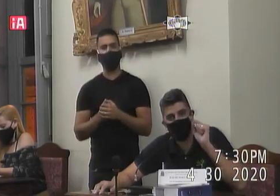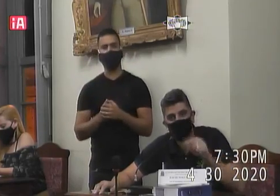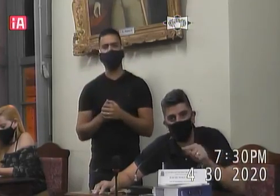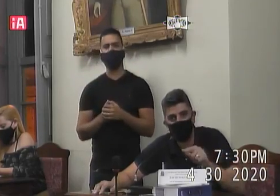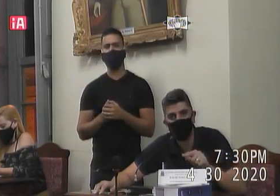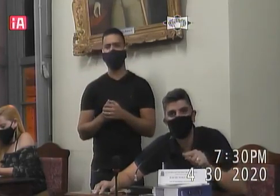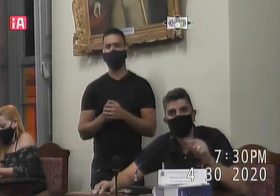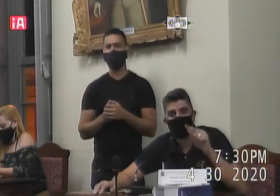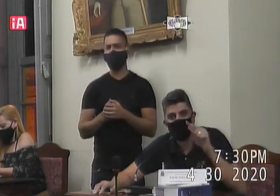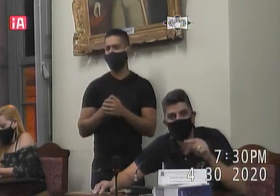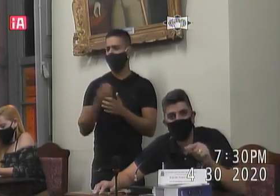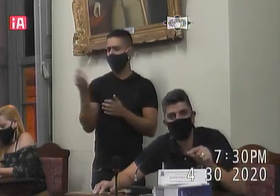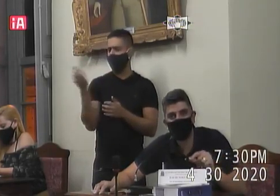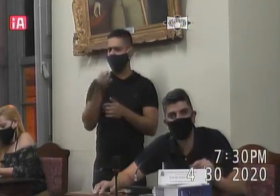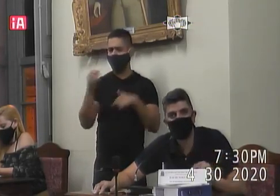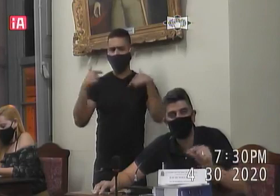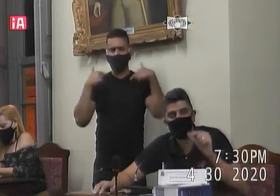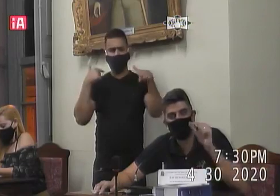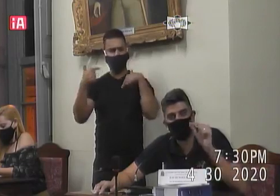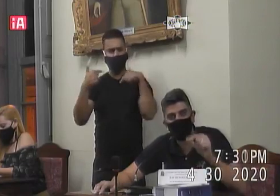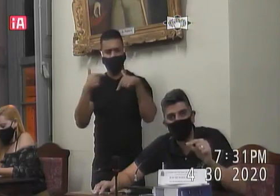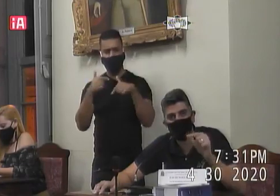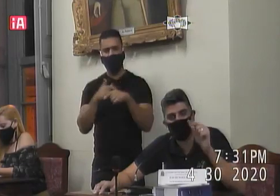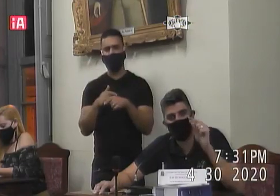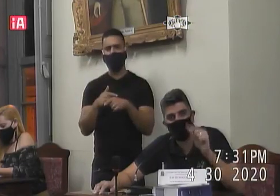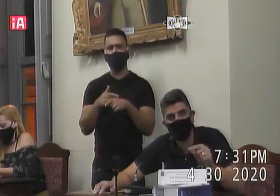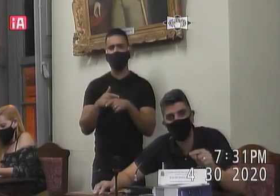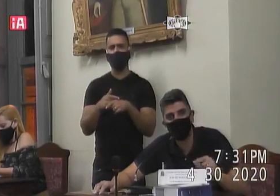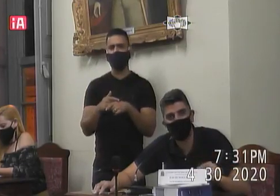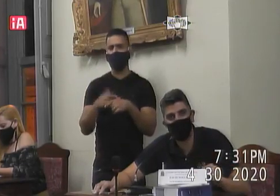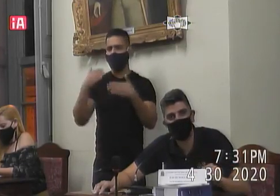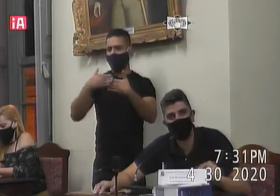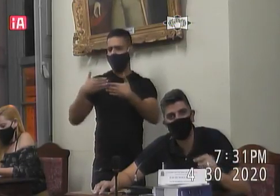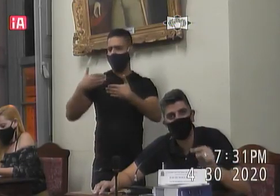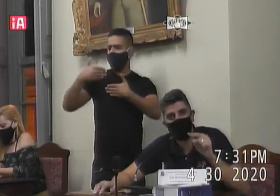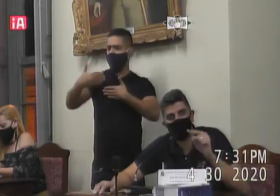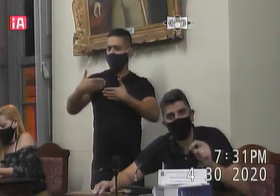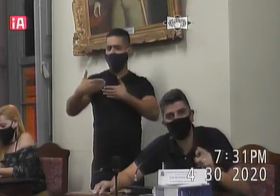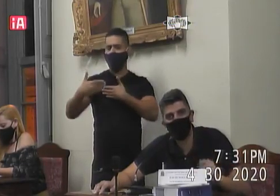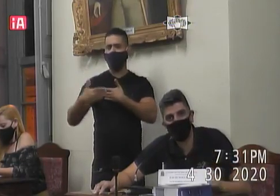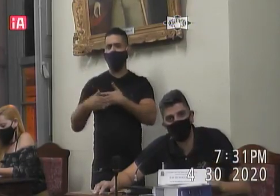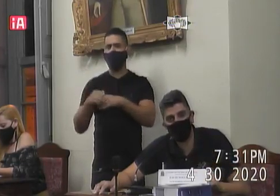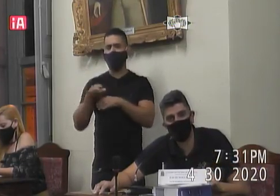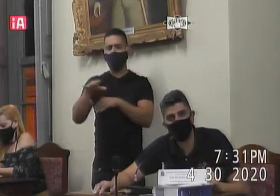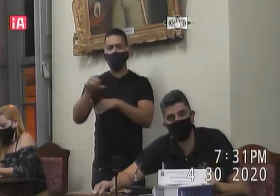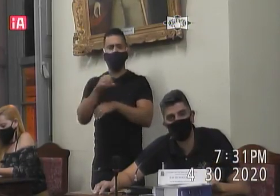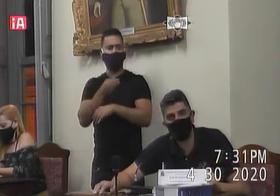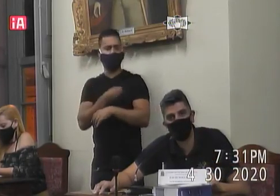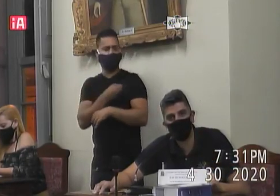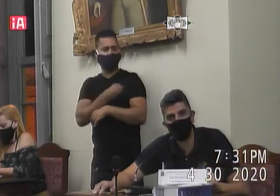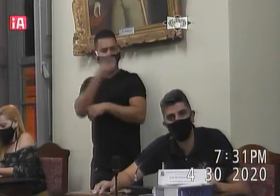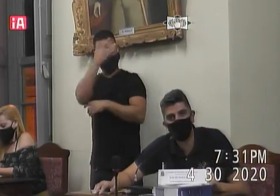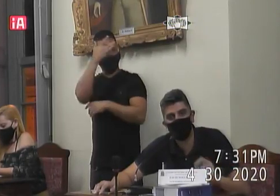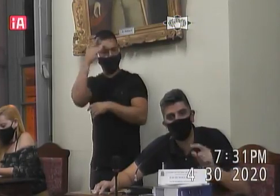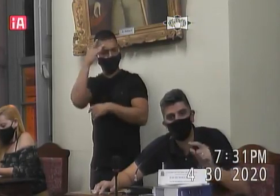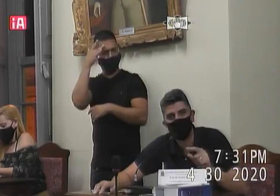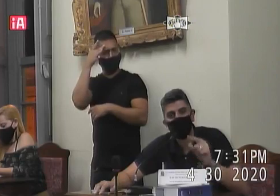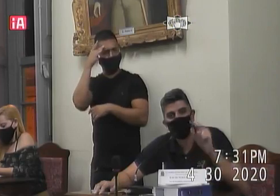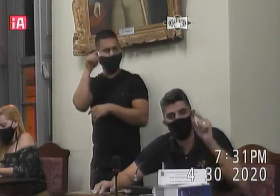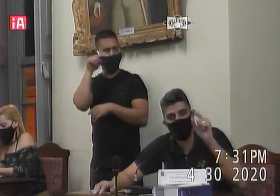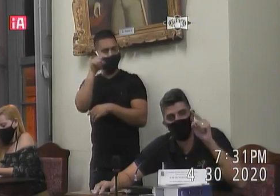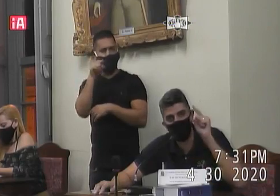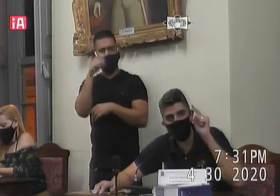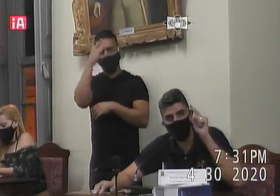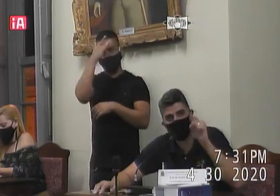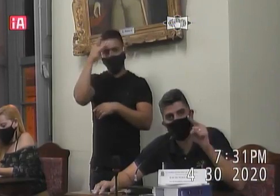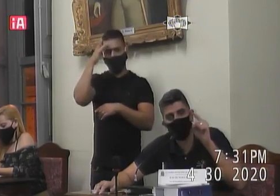pela bravura que está sendo de lutar na trincheira de guerra para salvar as vidas de tantas pessoas aí. Vocês